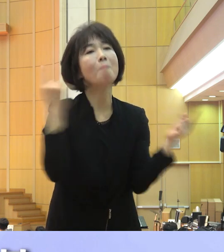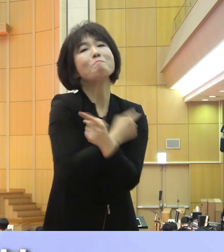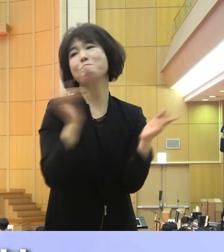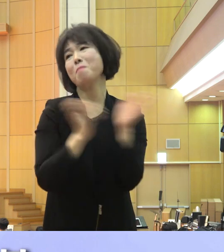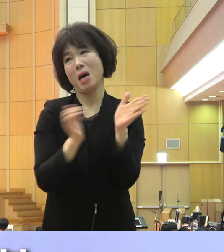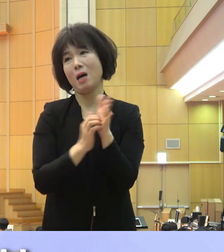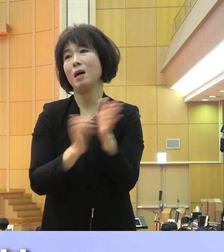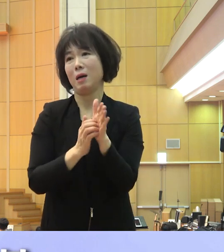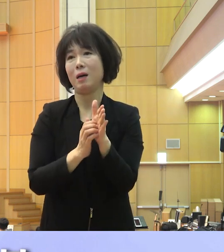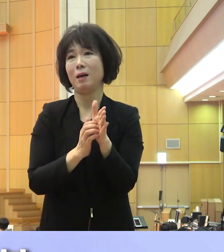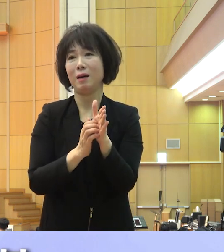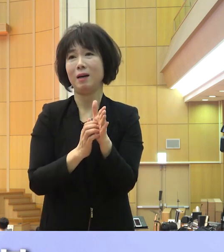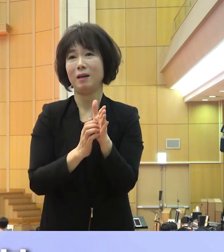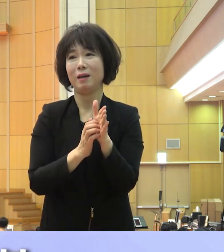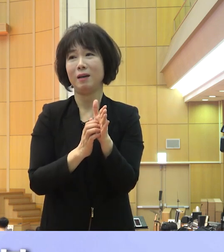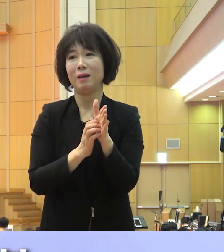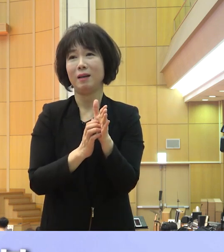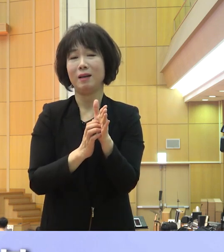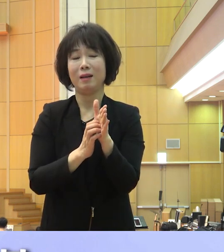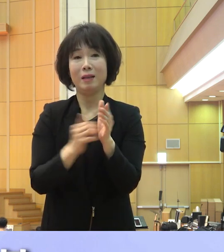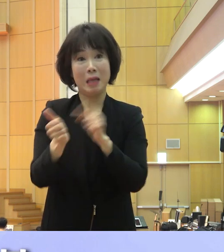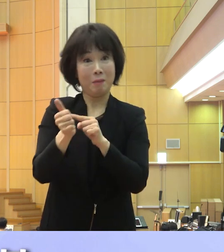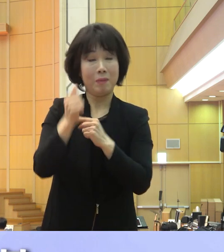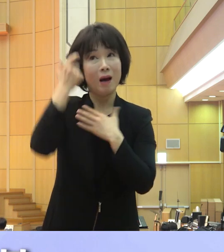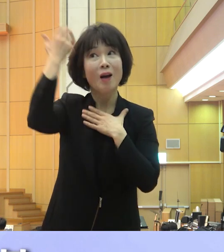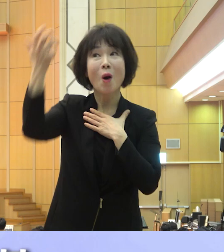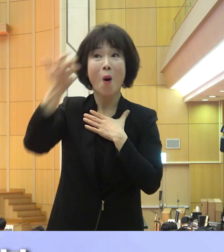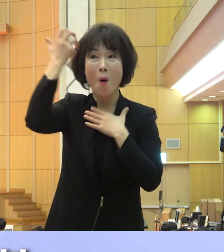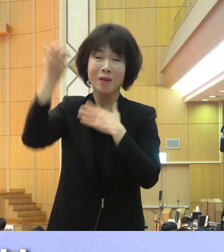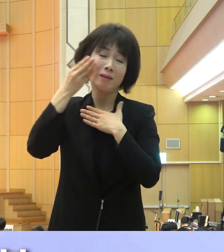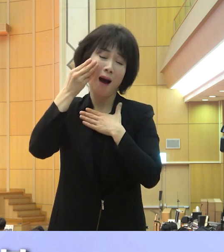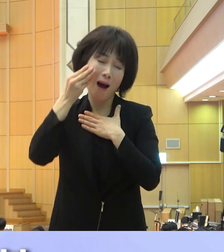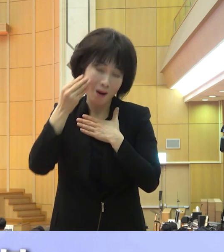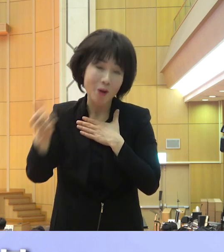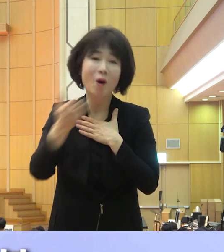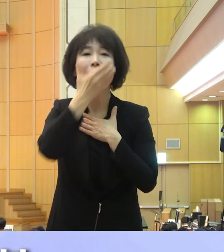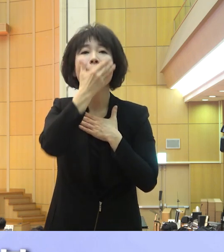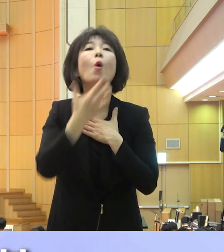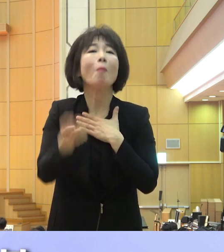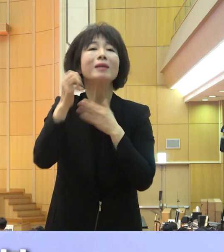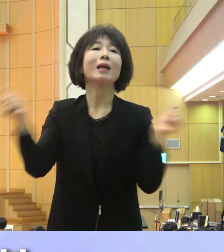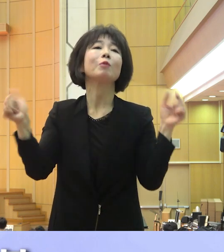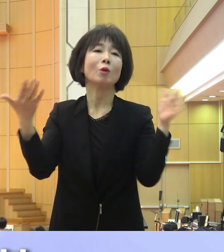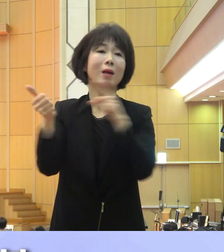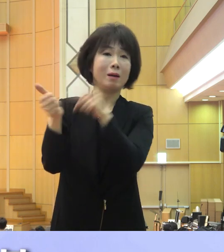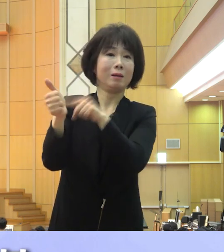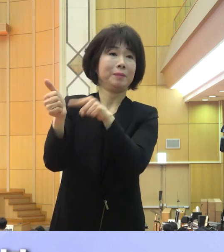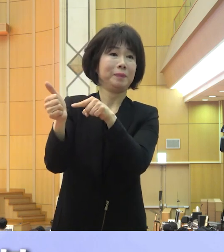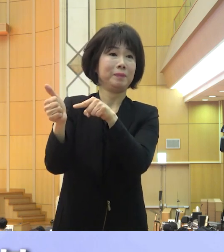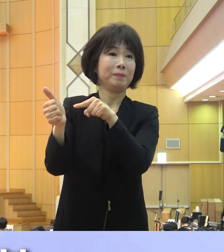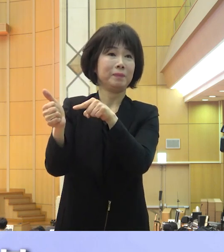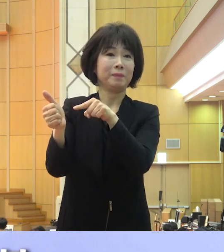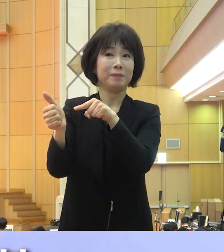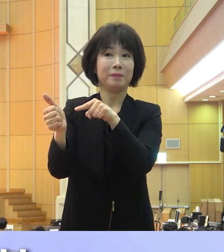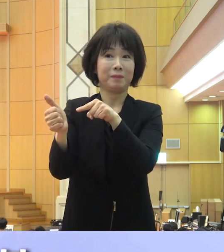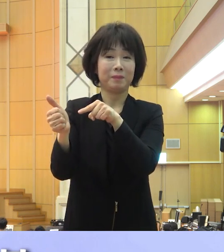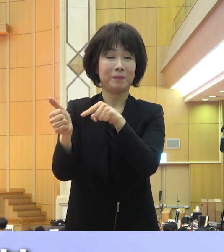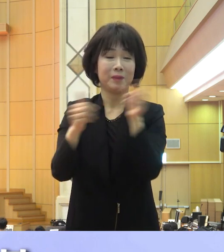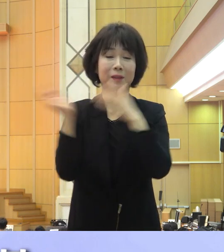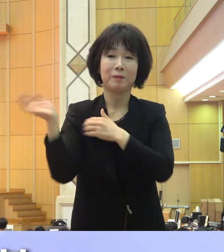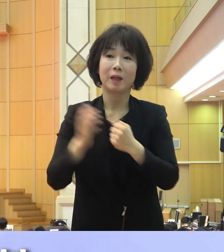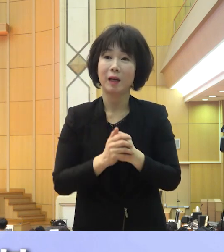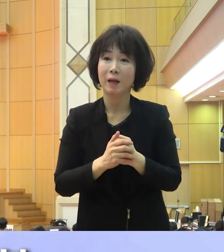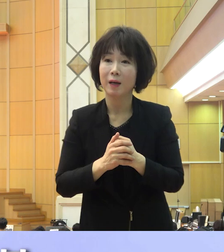되었습니다. 한마디로 영혼이 잘 돼서 복 있는 사람이 되었다라고 하는 것입니다. 요한복음